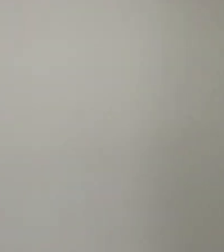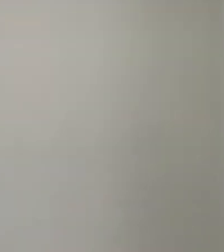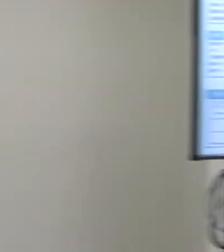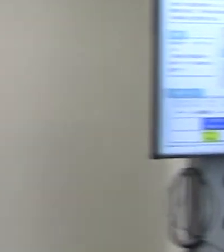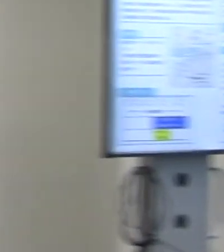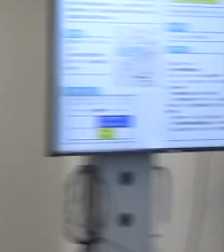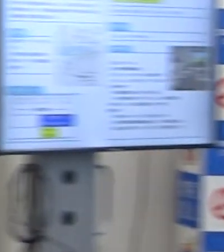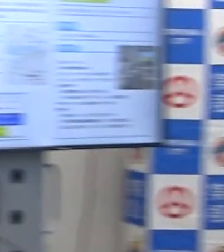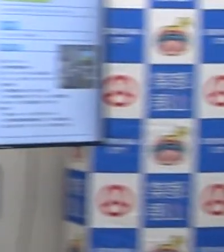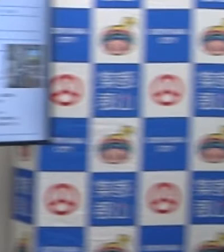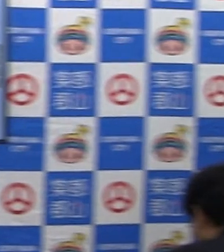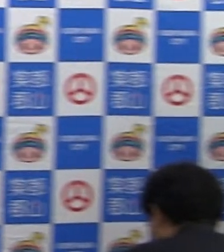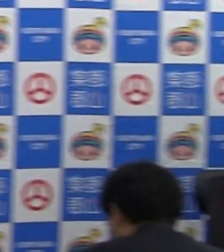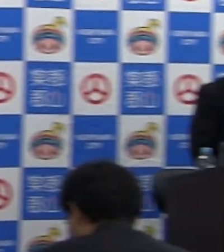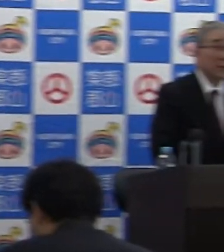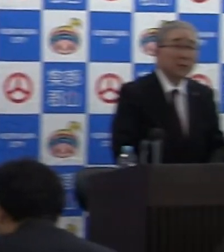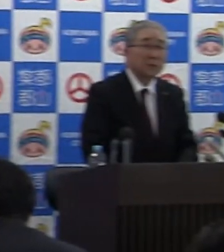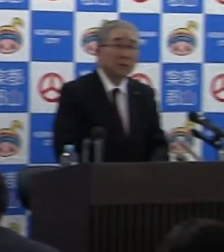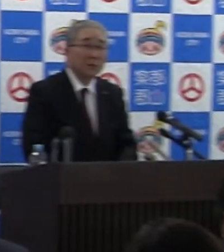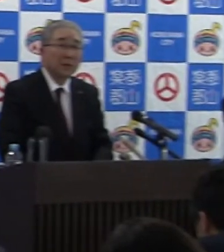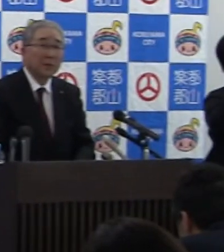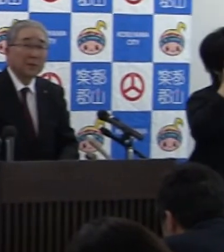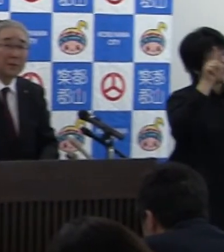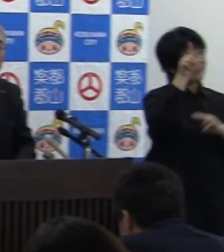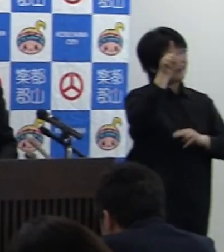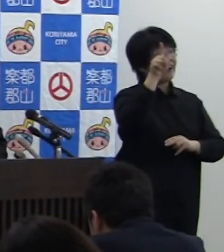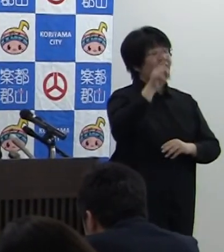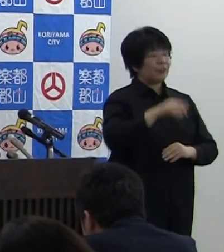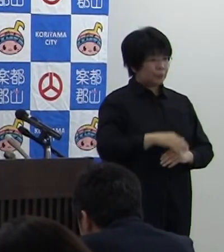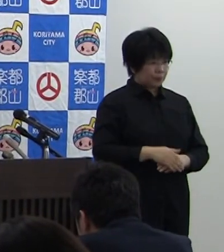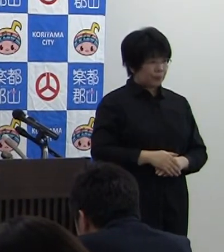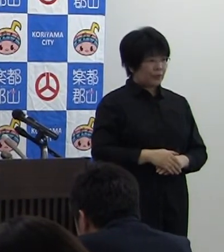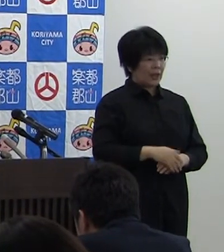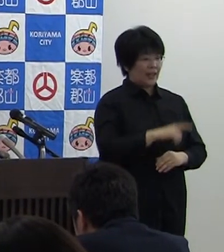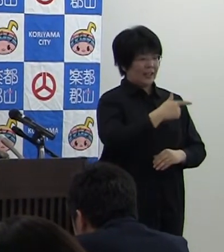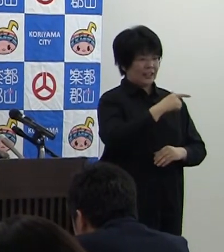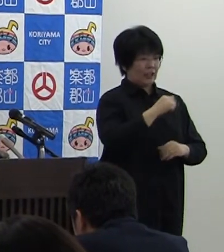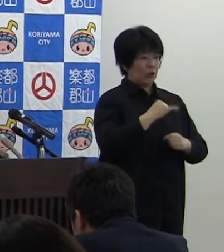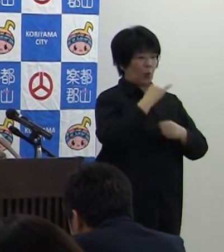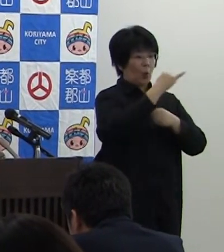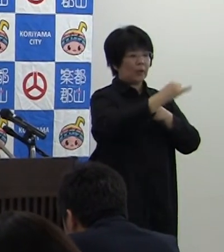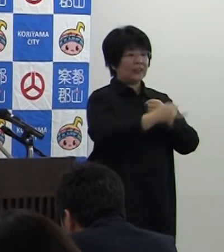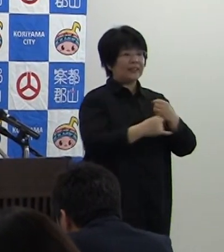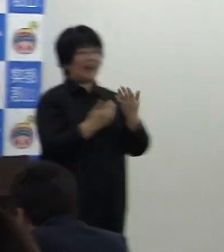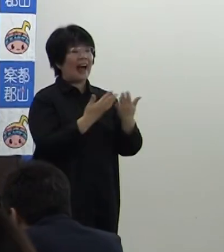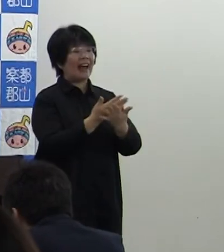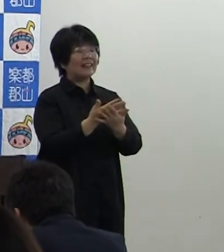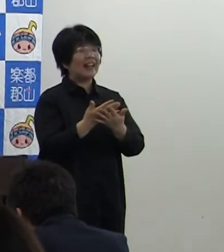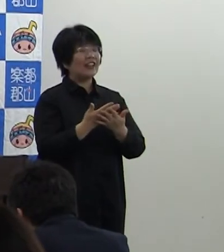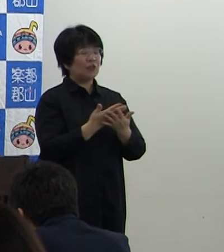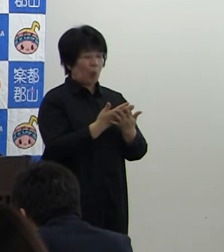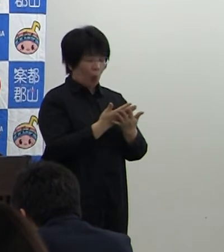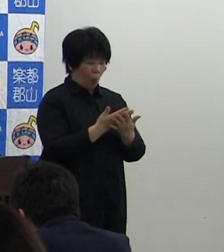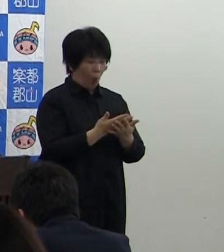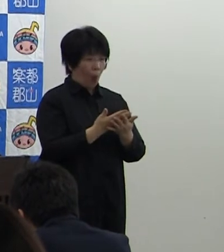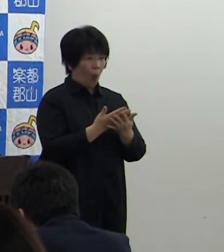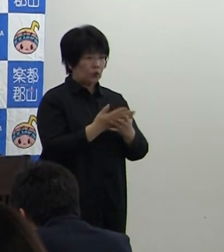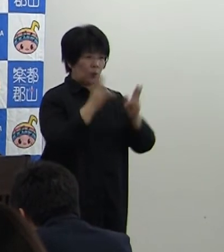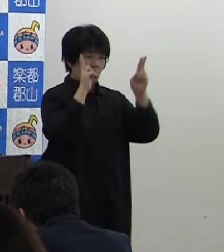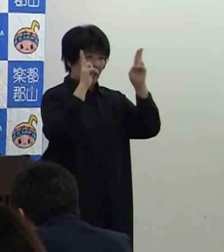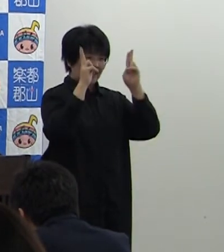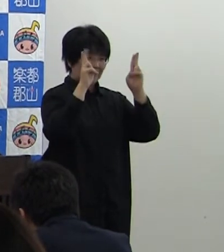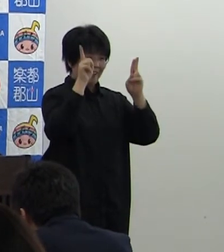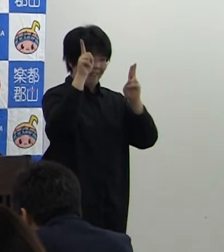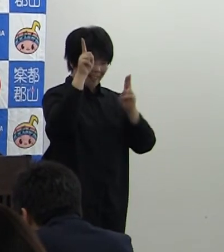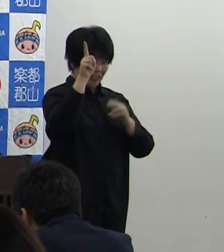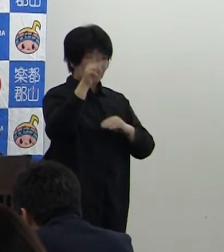ヤフーさんはご案内のような企業でいらっしゃいましてね、やっぱりネットビジネスの、先鞭をつけた企業さんで